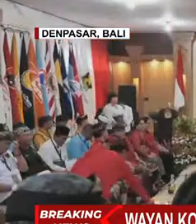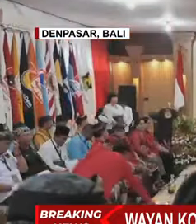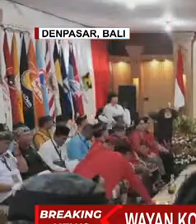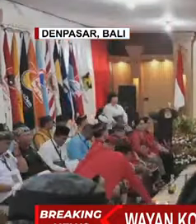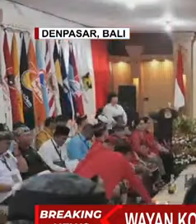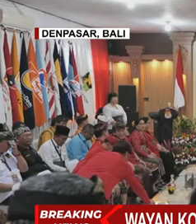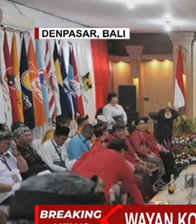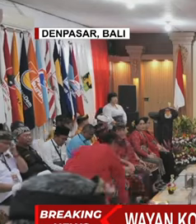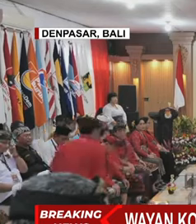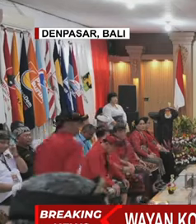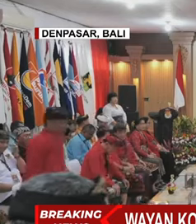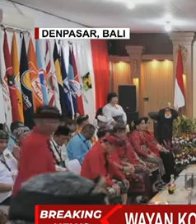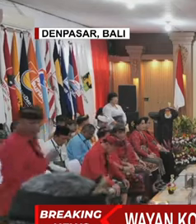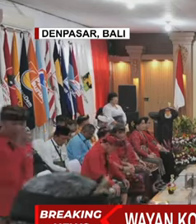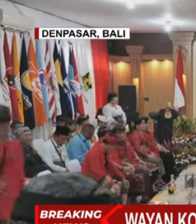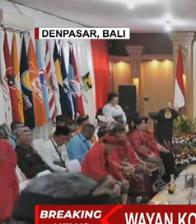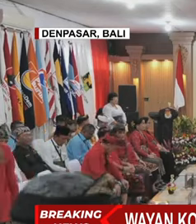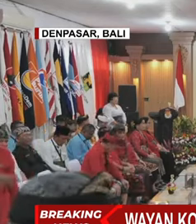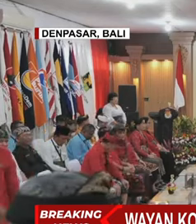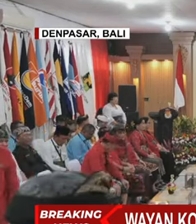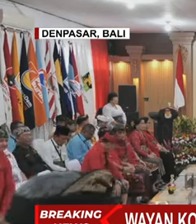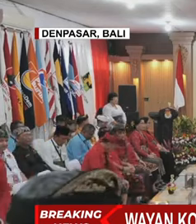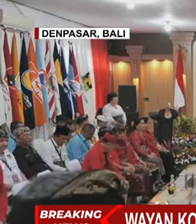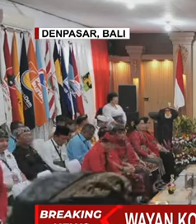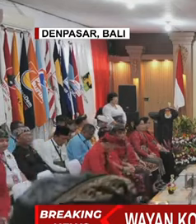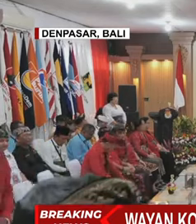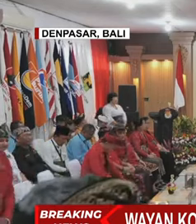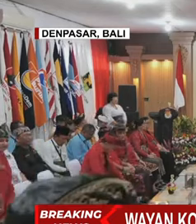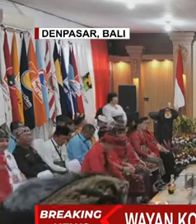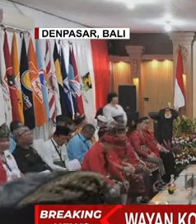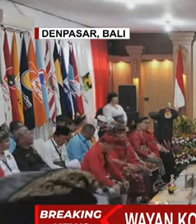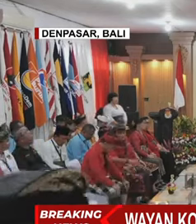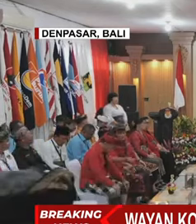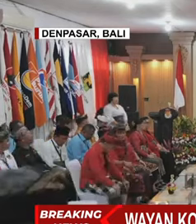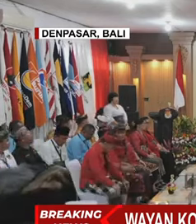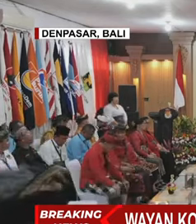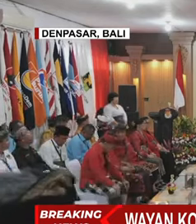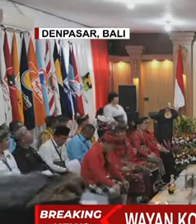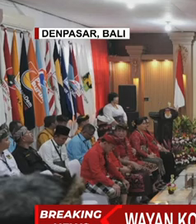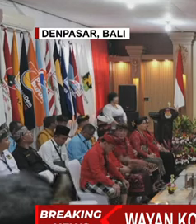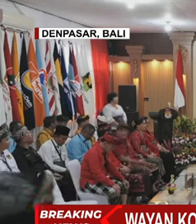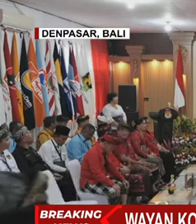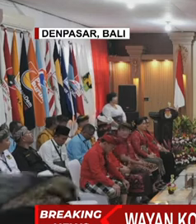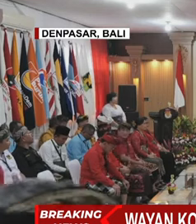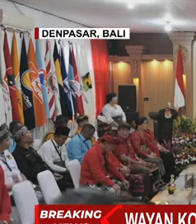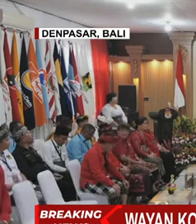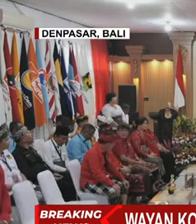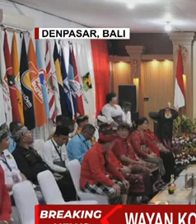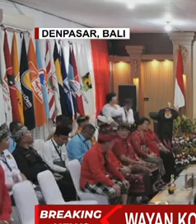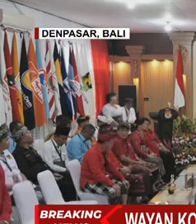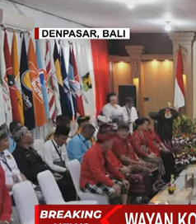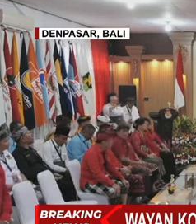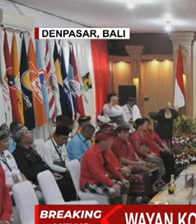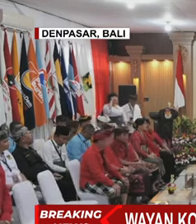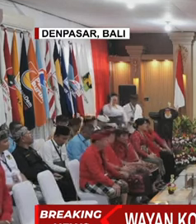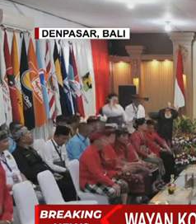situ mantan bupatinya ini berkinerja baik menurut publik atau tidak kalau berkinerja baik menurut saya itu akan sangat signifikan mempengaruhi